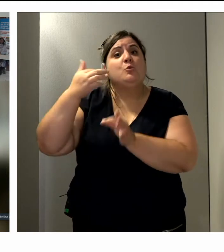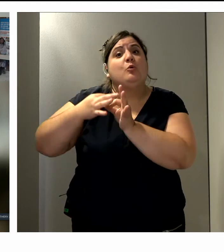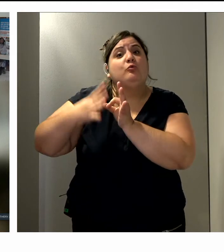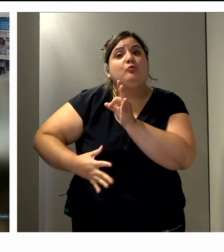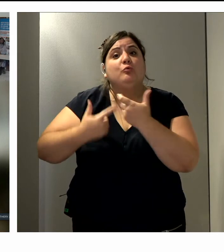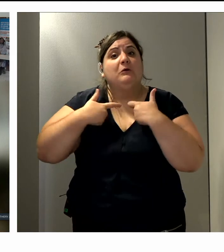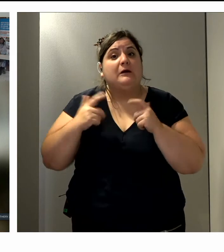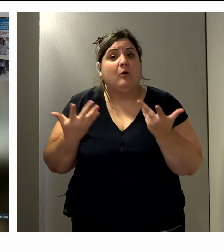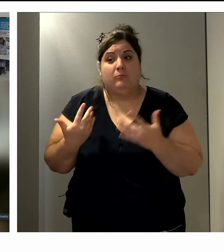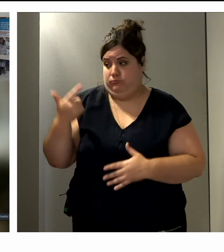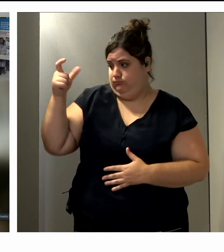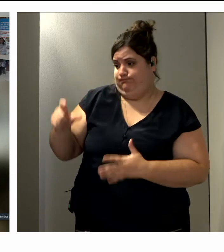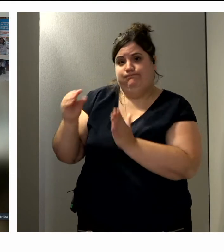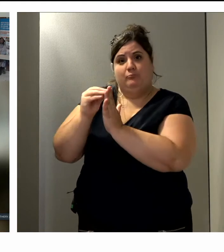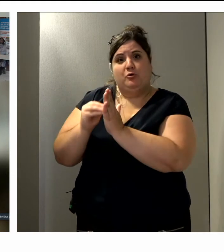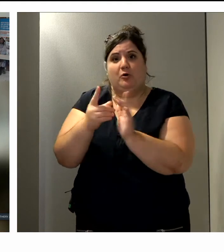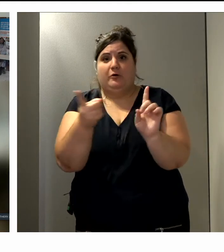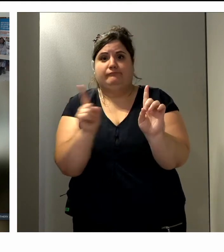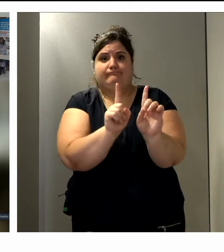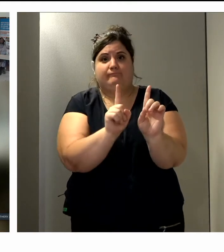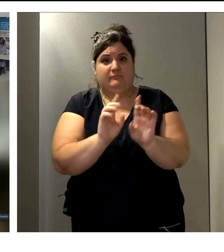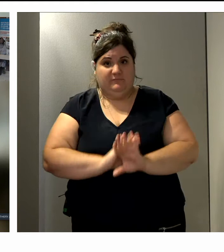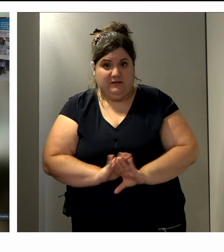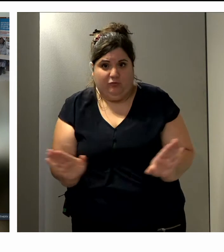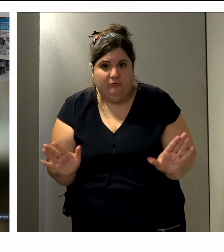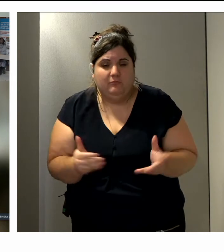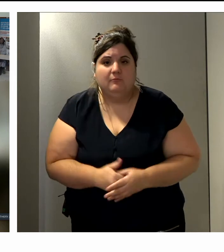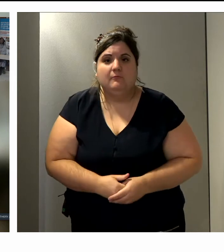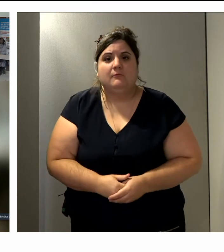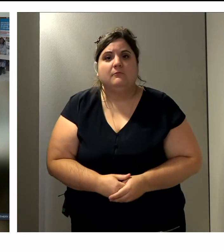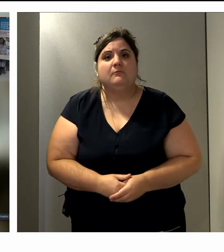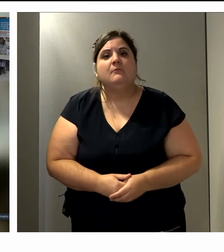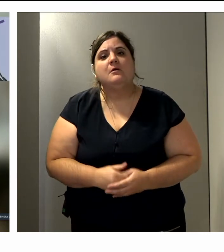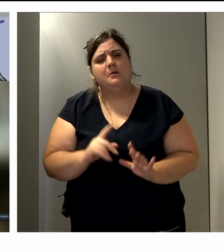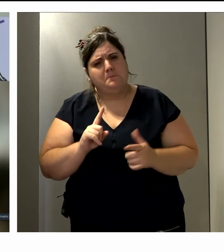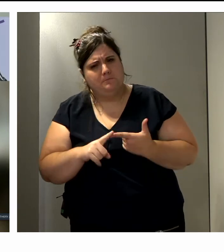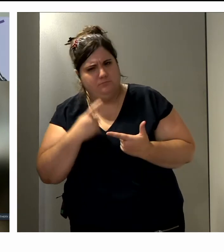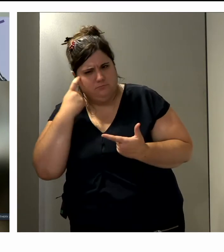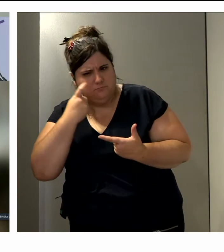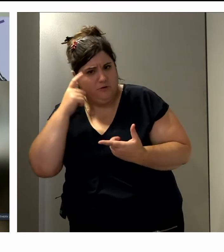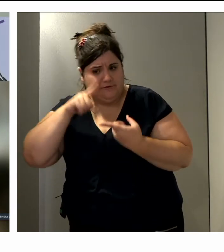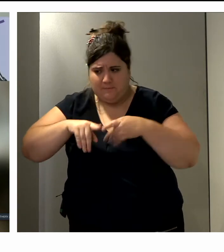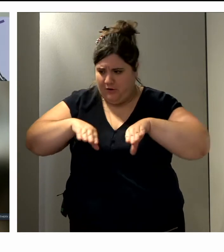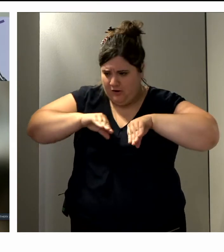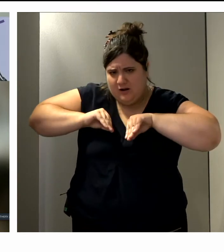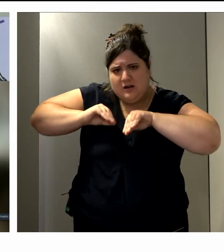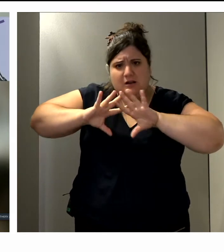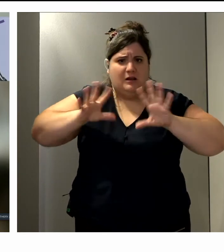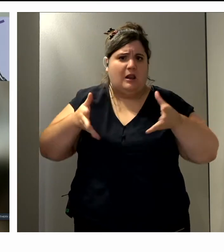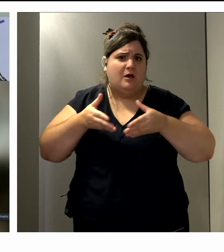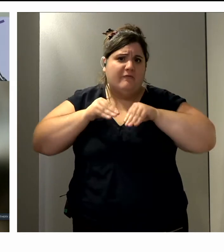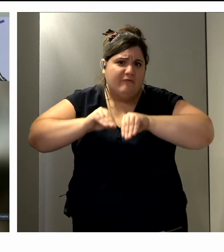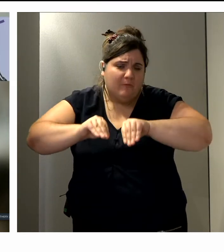Un autre point, je pense notamment au fait qu'il y ait des formations, des outils, des ressources multiples et qu'il y a